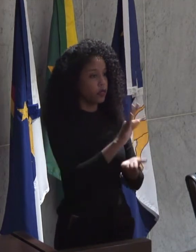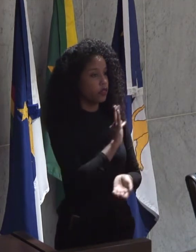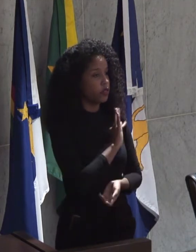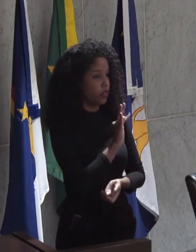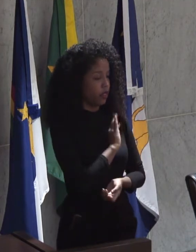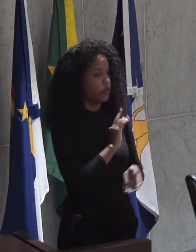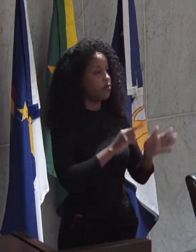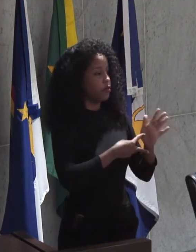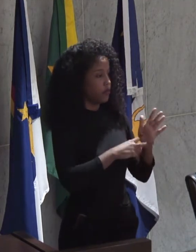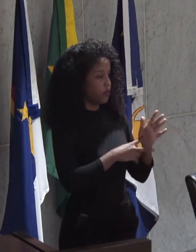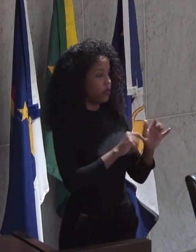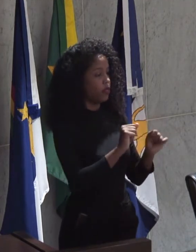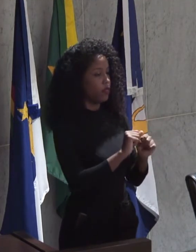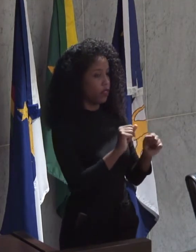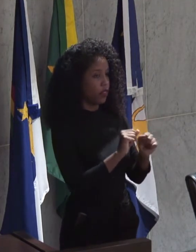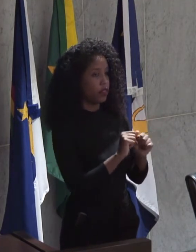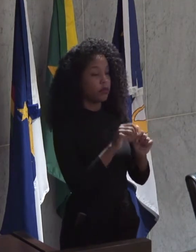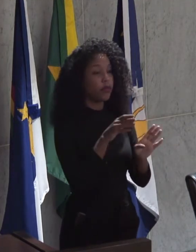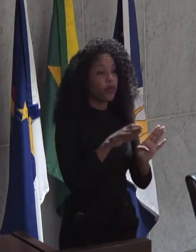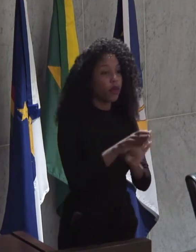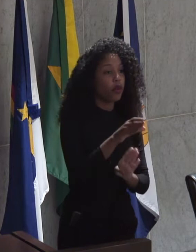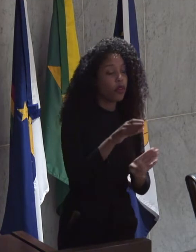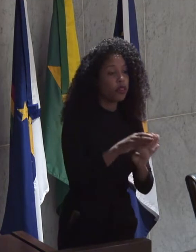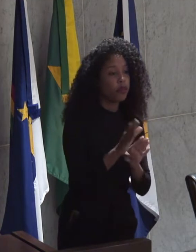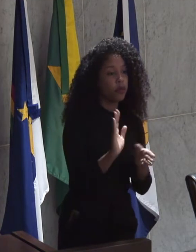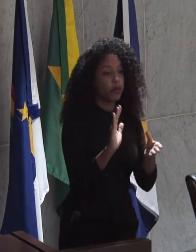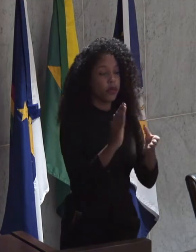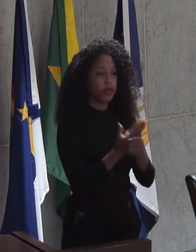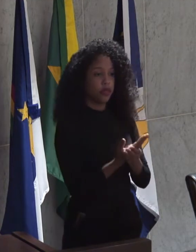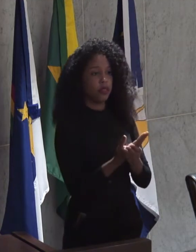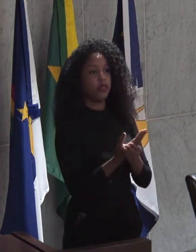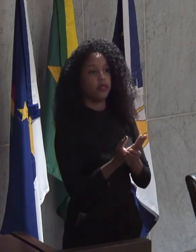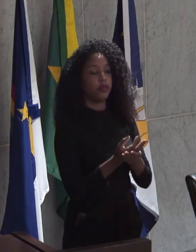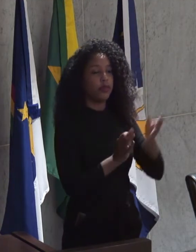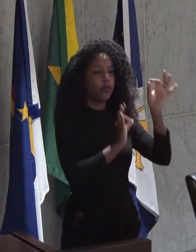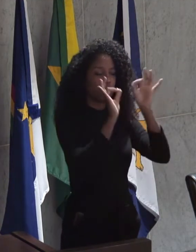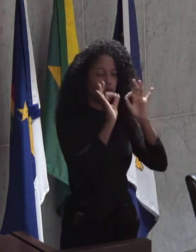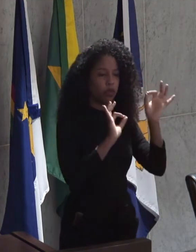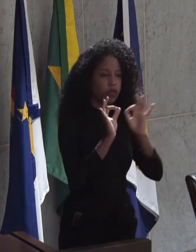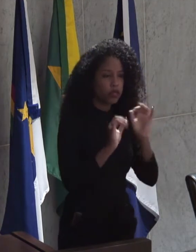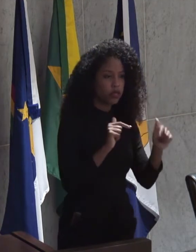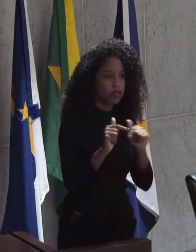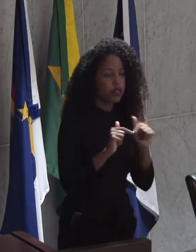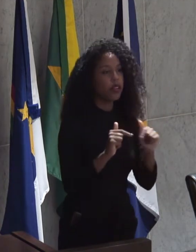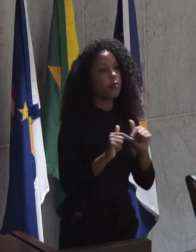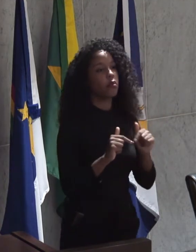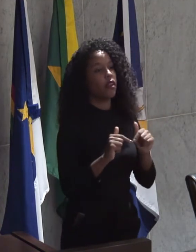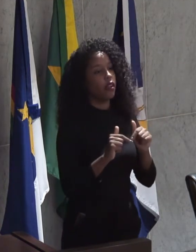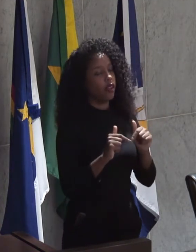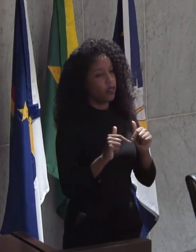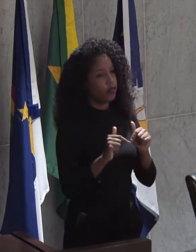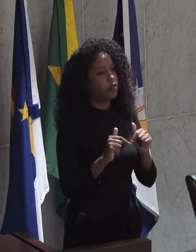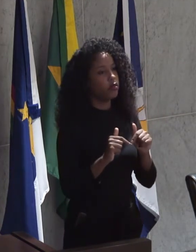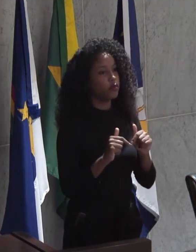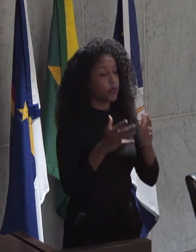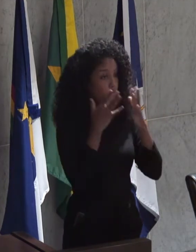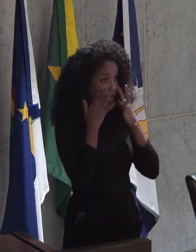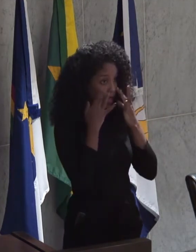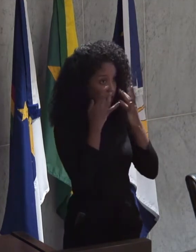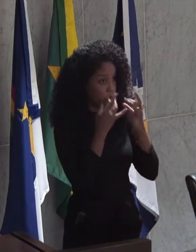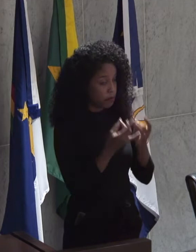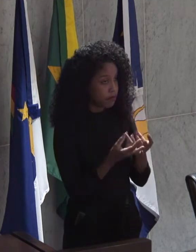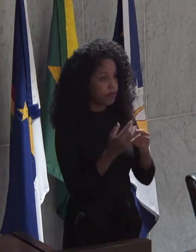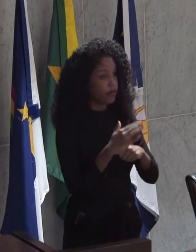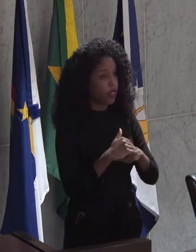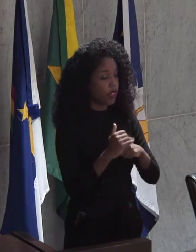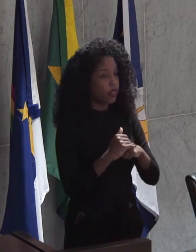sindicatos, fazendo a instrução do processo, organizando todo um trabalho com muita dedicação, mas que esse ano